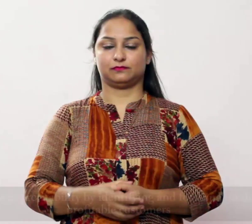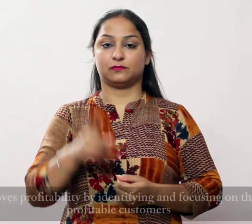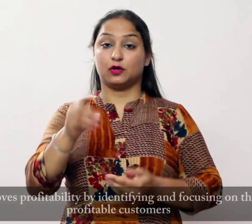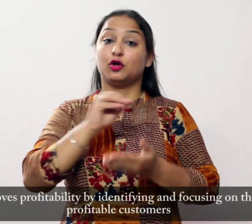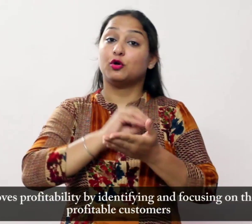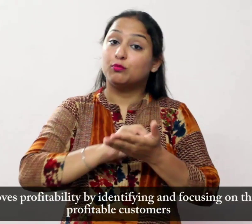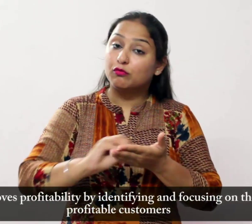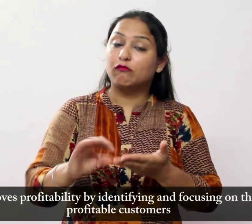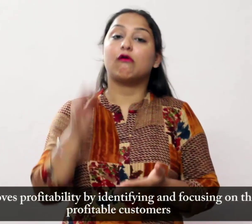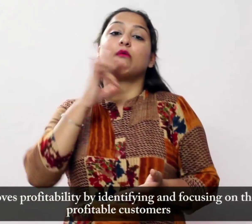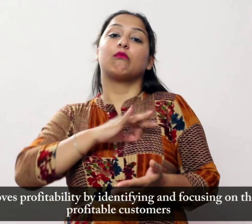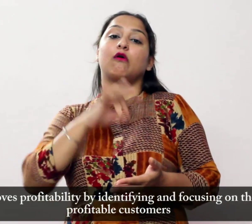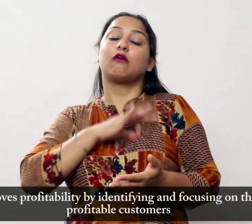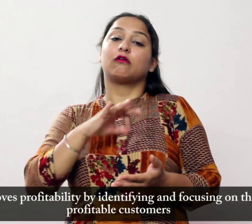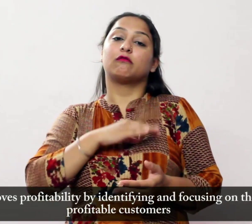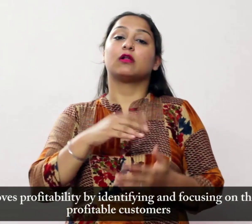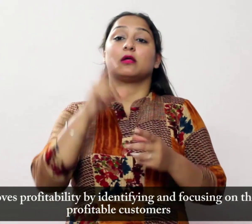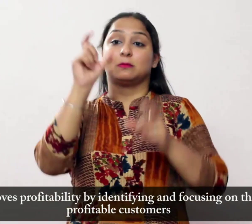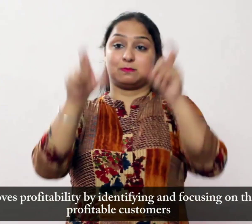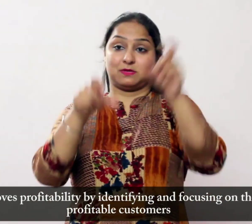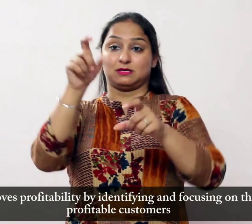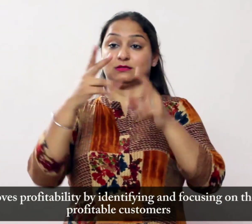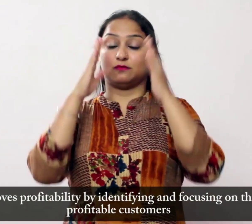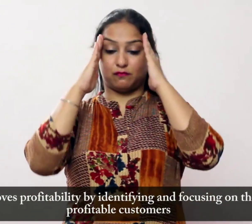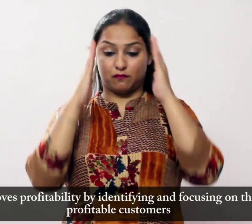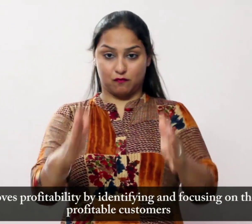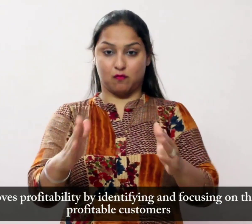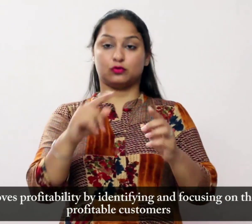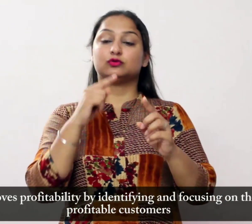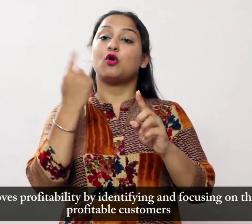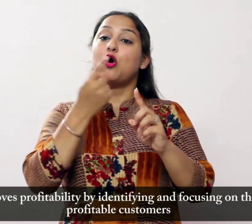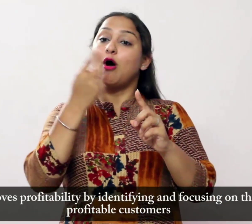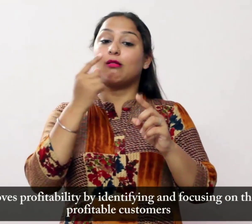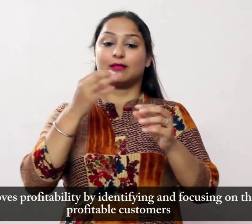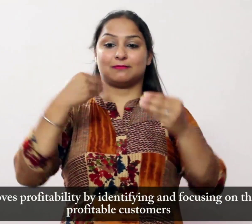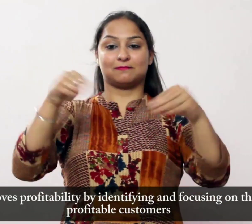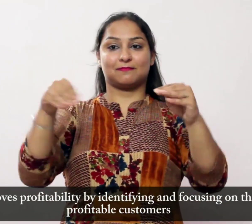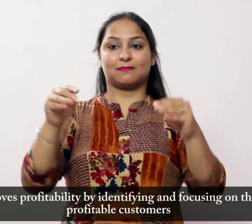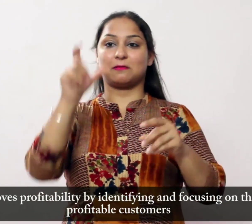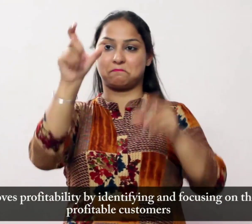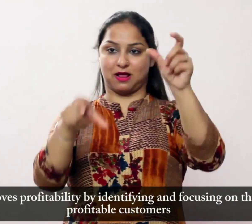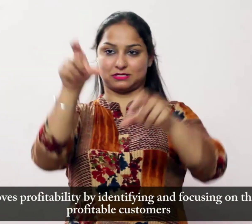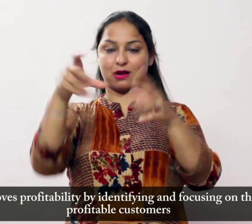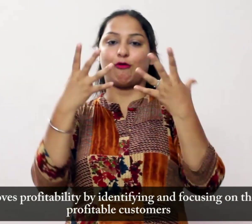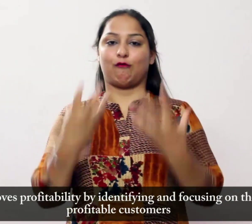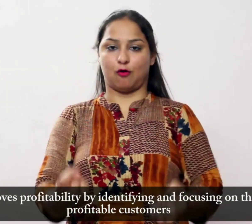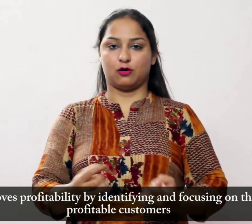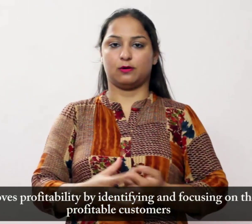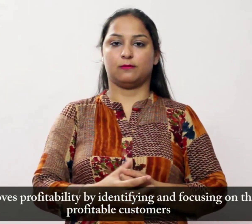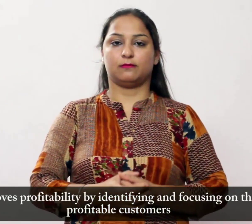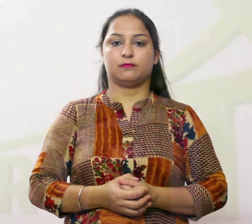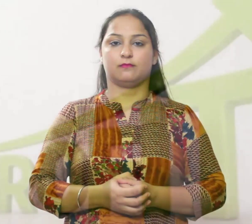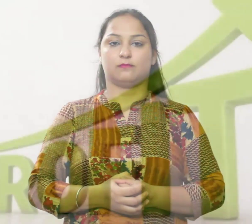यह सबसे लाभदायक ग्राहकों की पहचान और ध्यान केंद्रित करके लाभप्रदता में सुधार करता